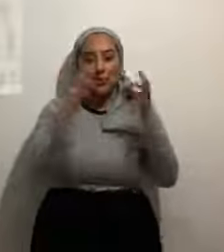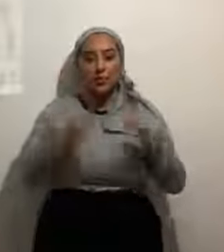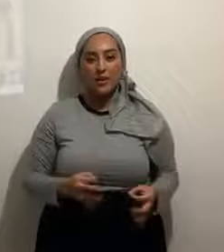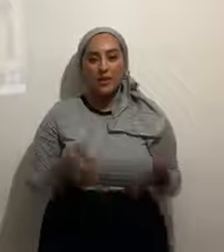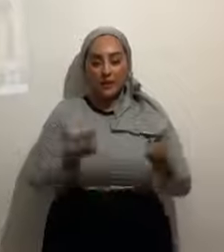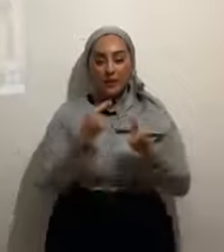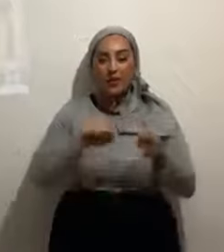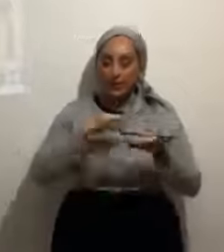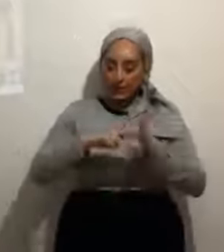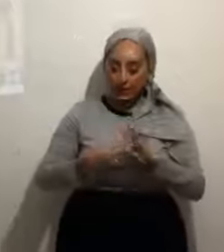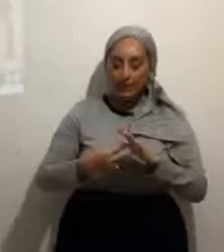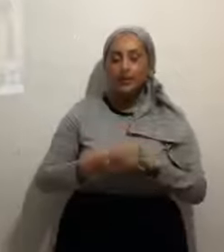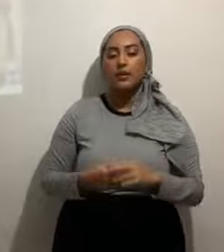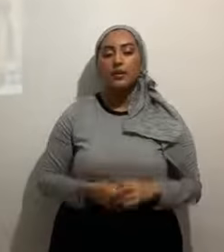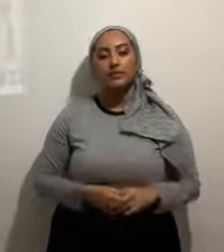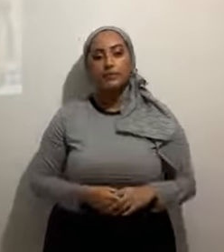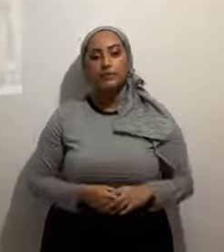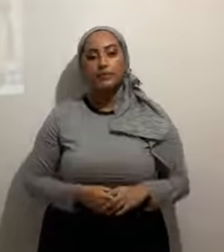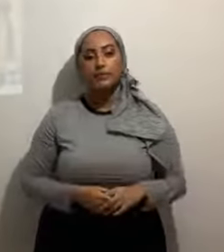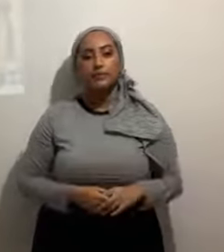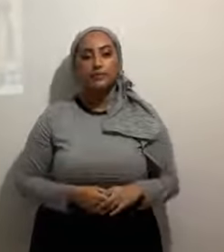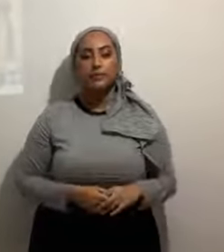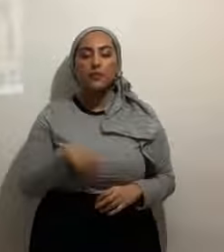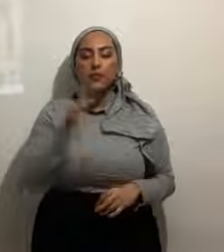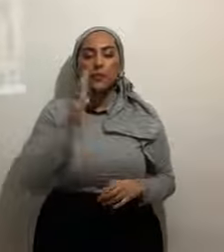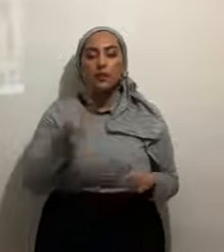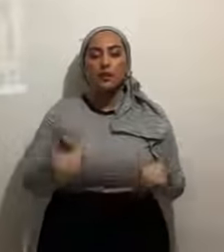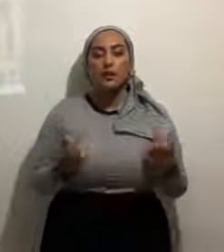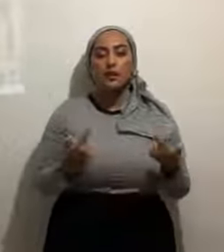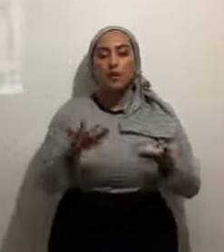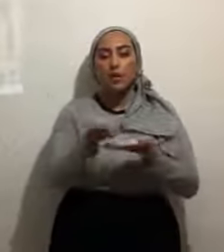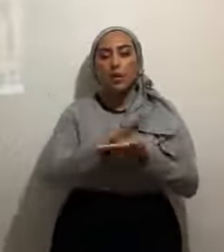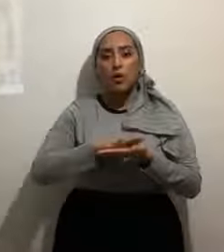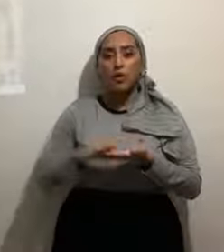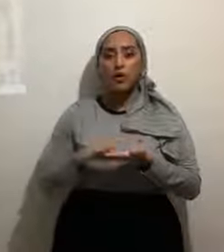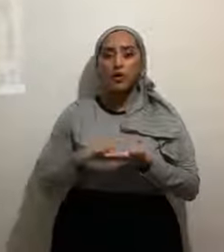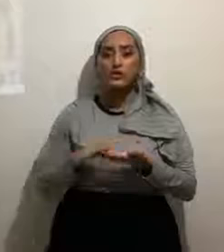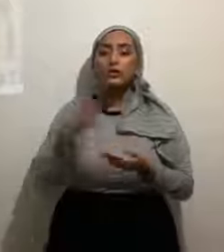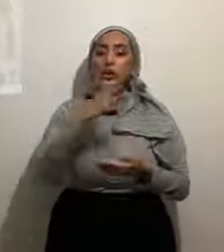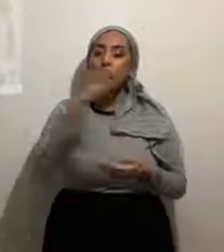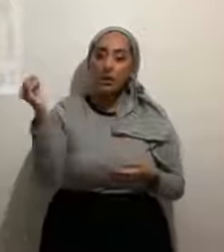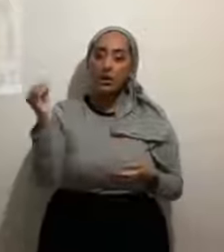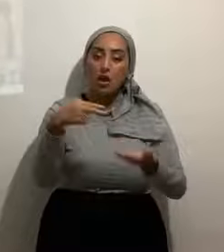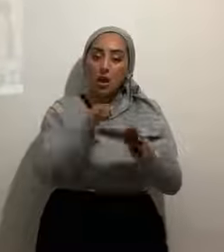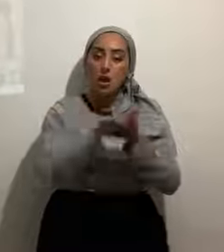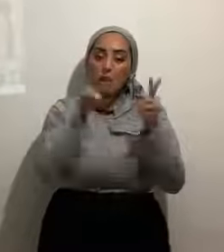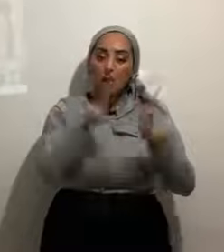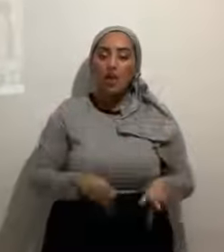refiero, entonces vivirías en santidad, y un santo tiene confianza.